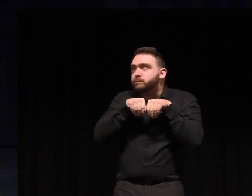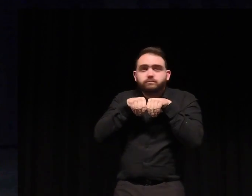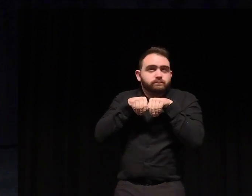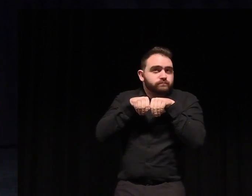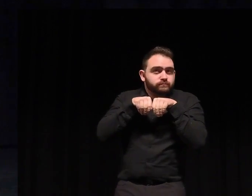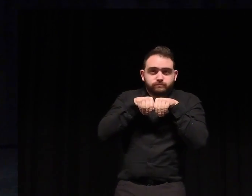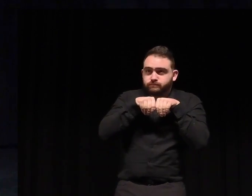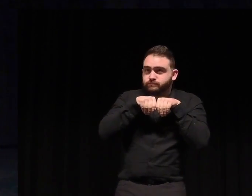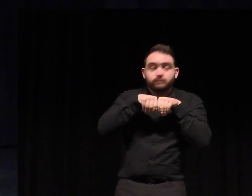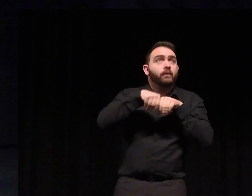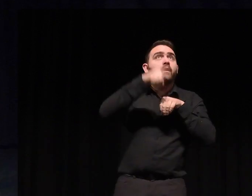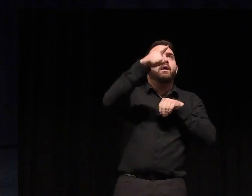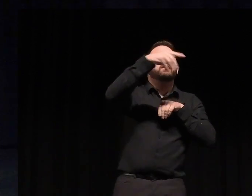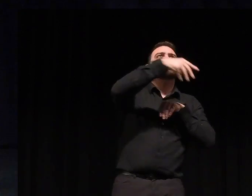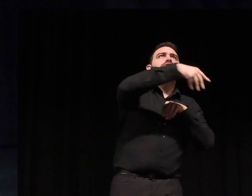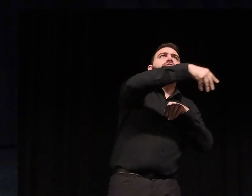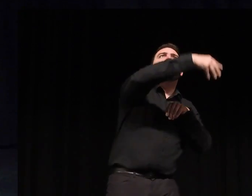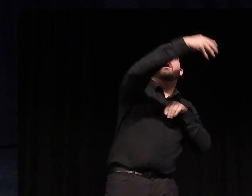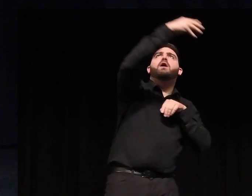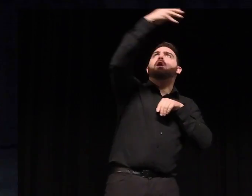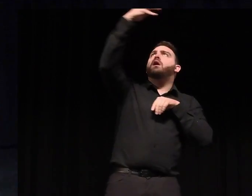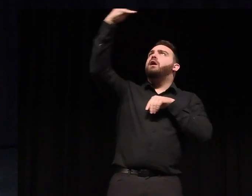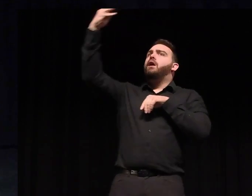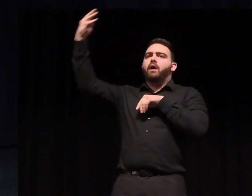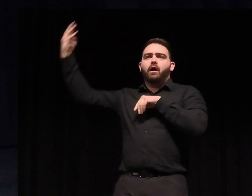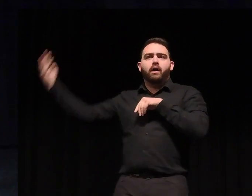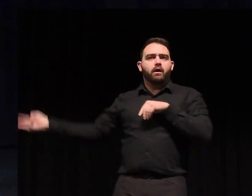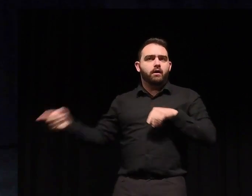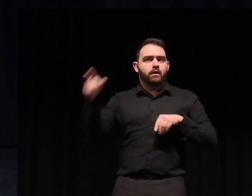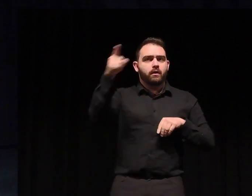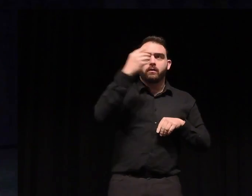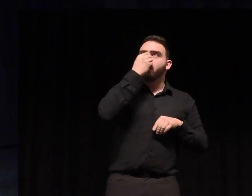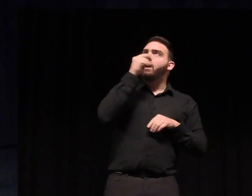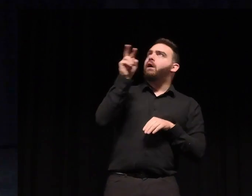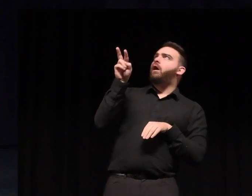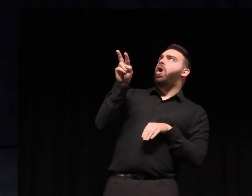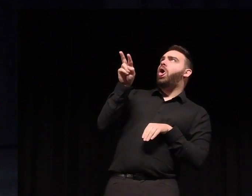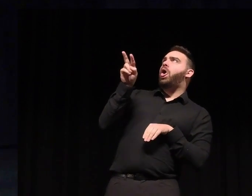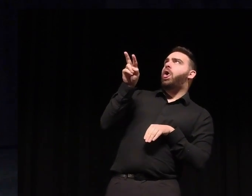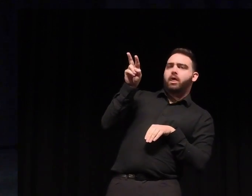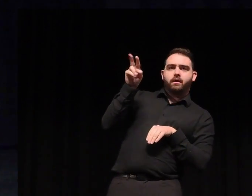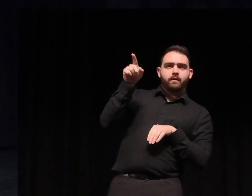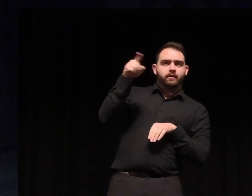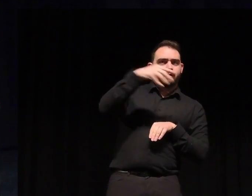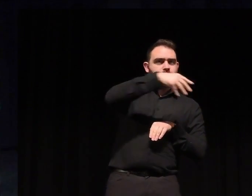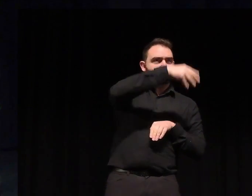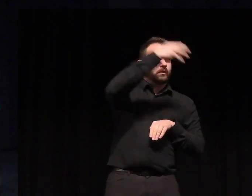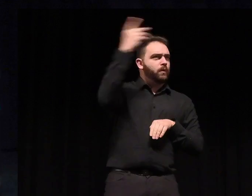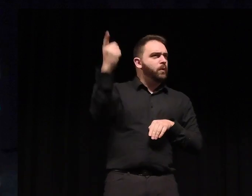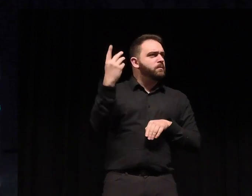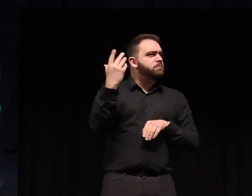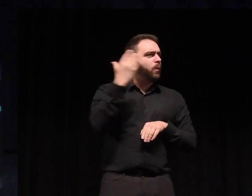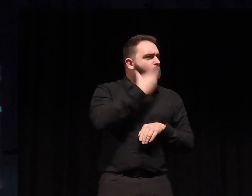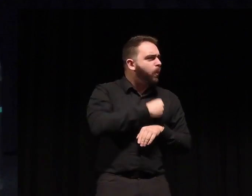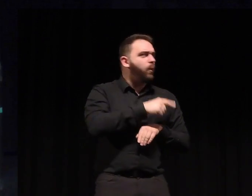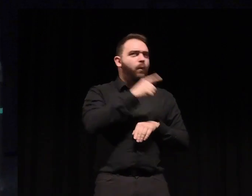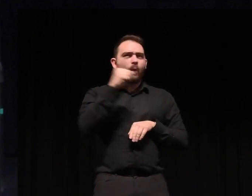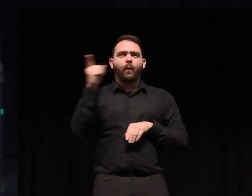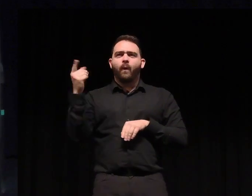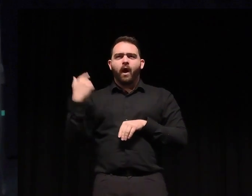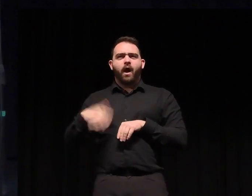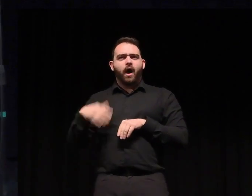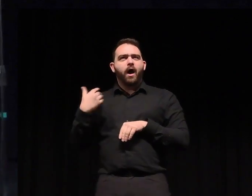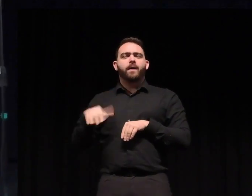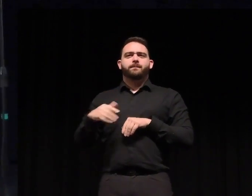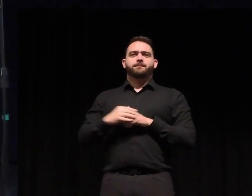arc-en-ciel. Petit loup a dit « Hey, arc-en-ciel, tu es beau, toi? » Et